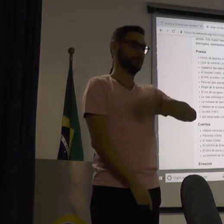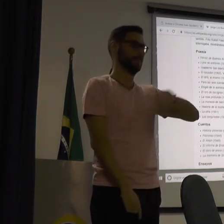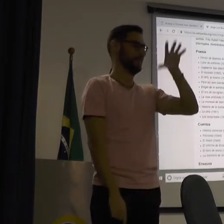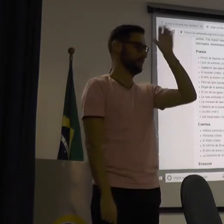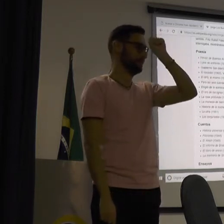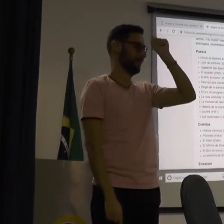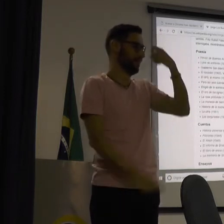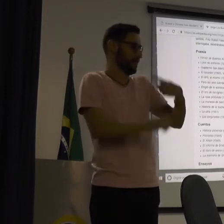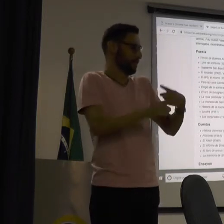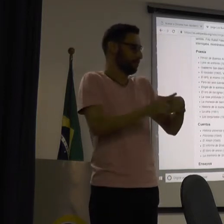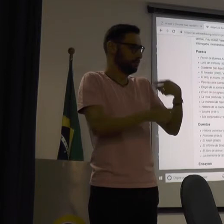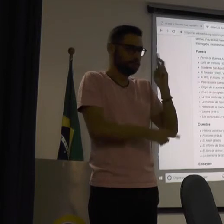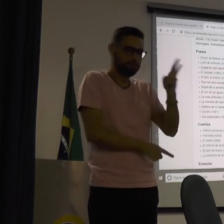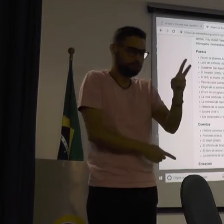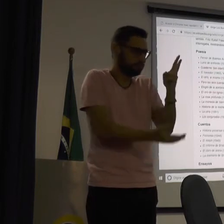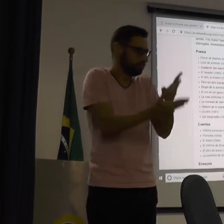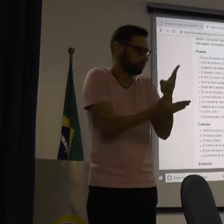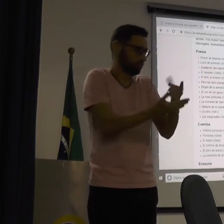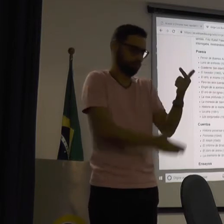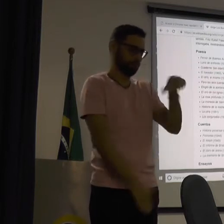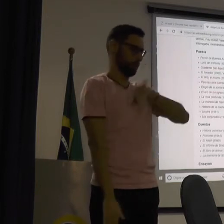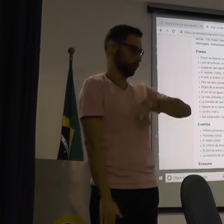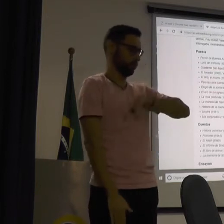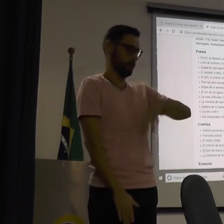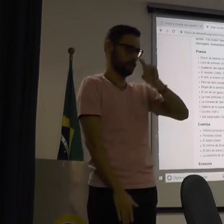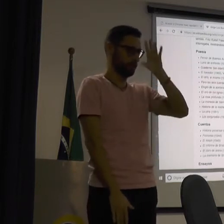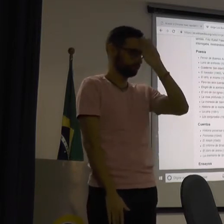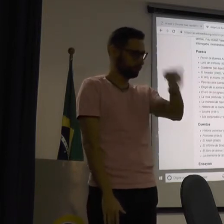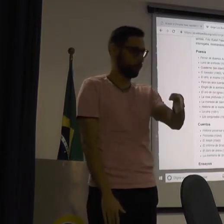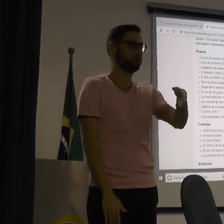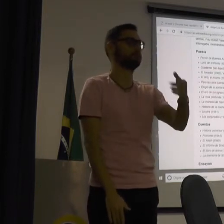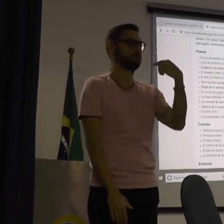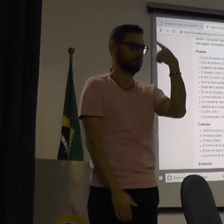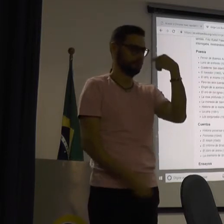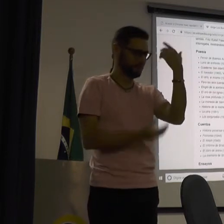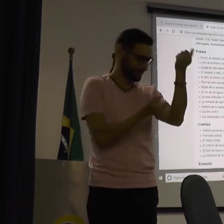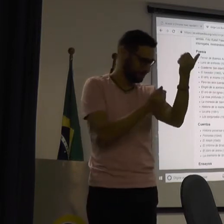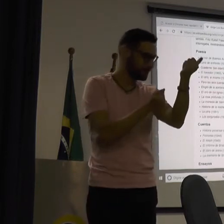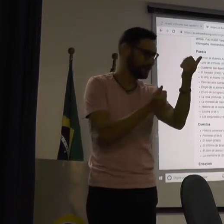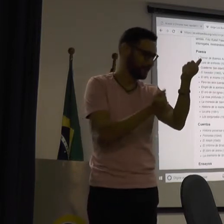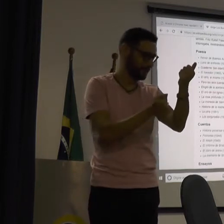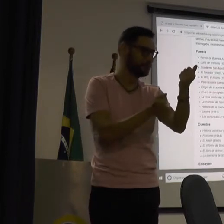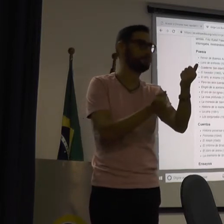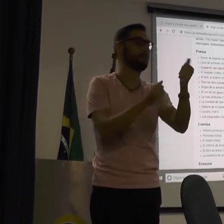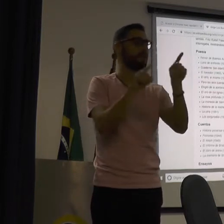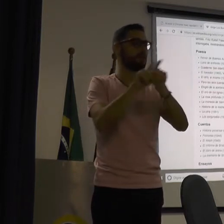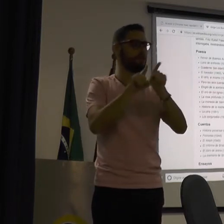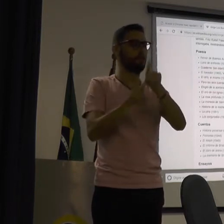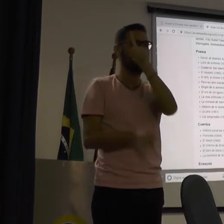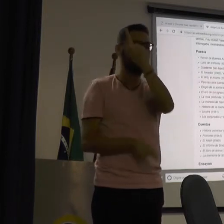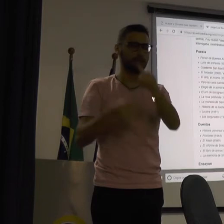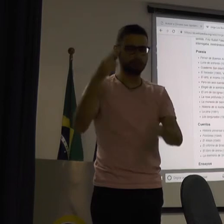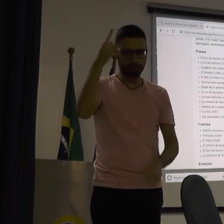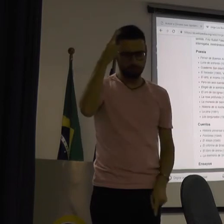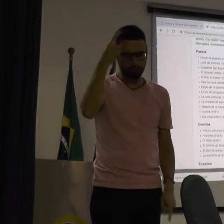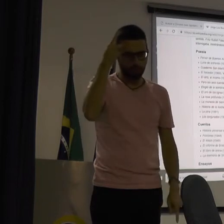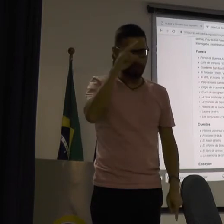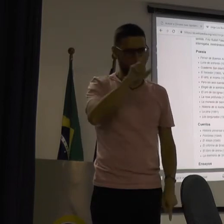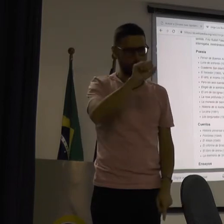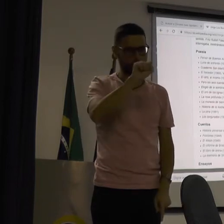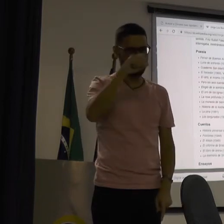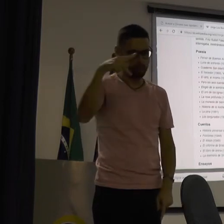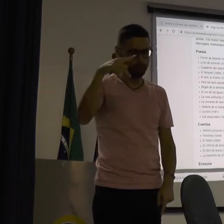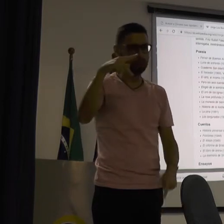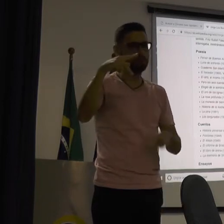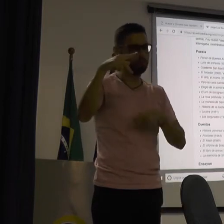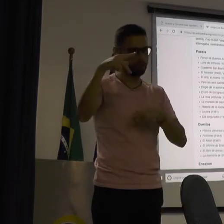não tinha outra opção. Isso também é exagero, né? Porque, por exemplo, na USP tem toda uma tradição excelente de estudo de literatura e é